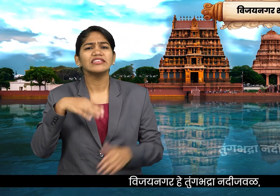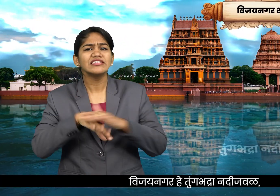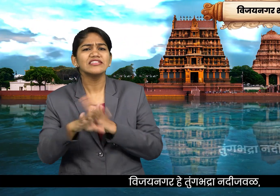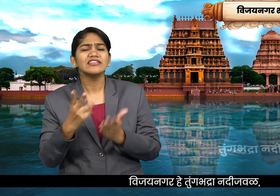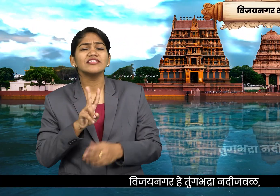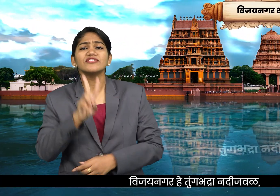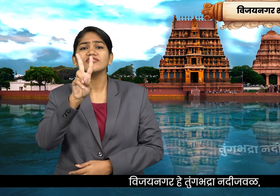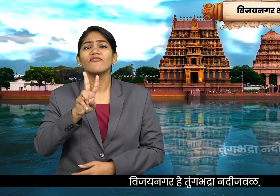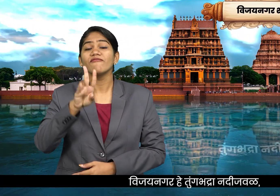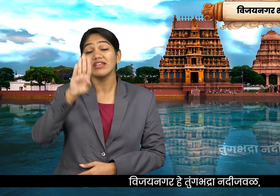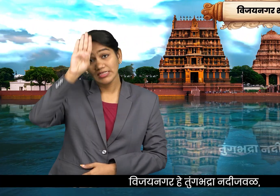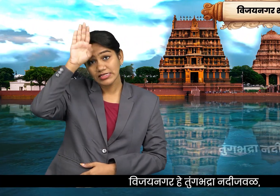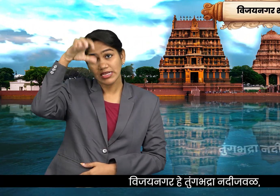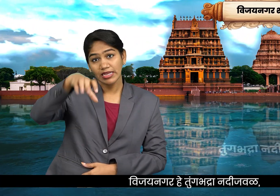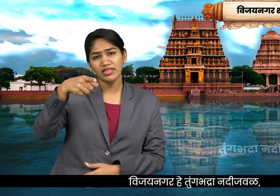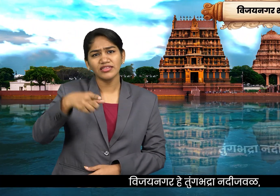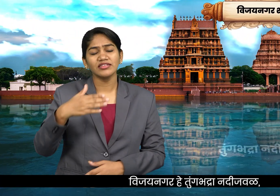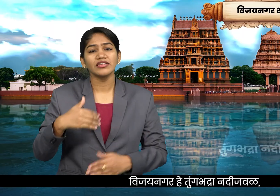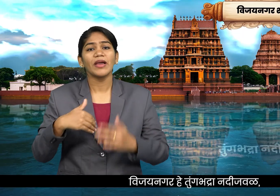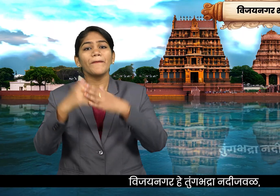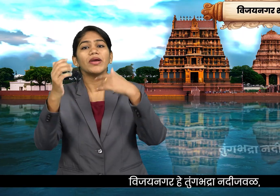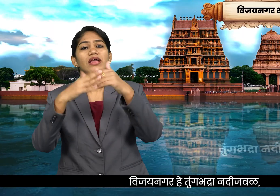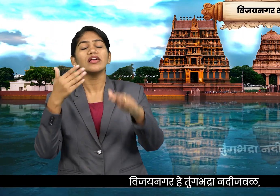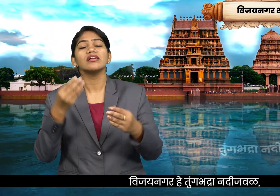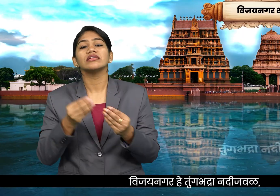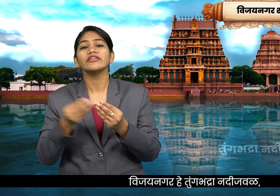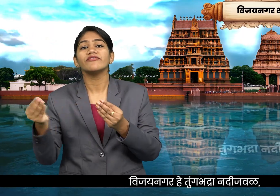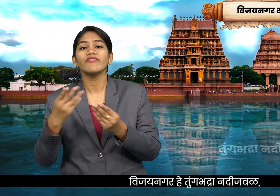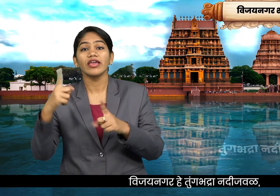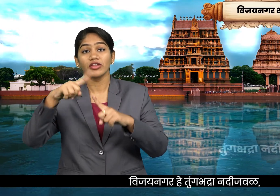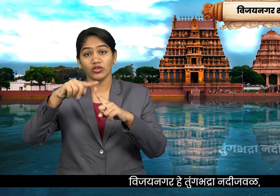विजयनगर हे तुंगभद्रा नदी जवळच्या